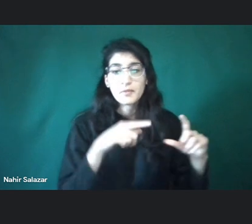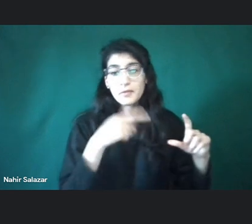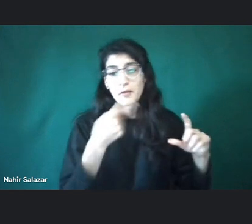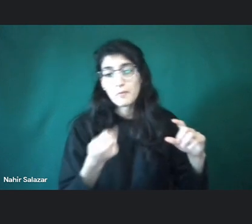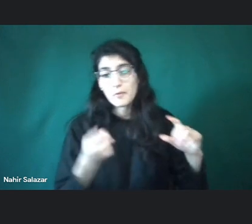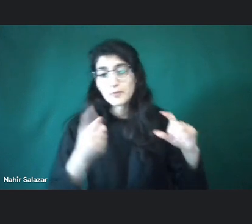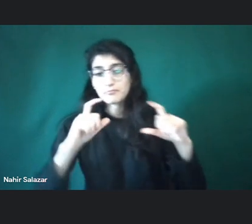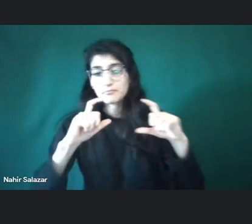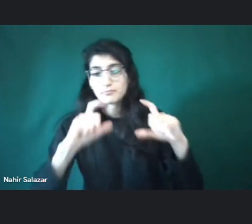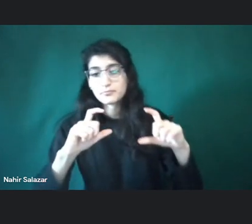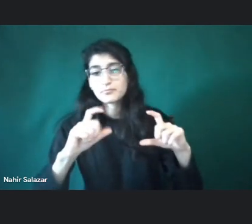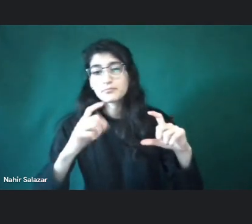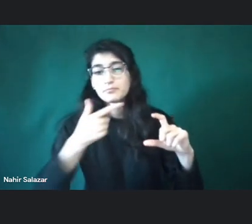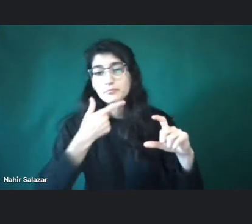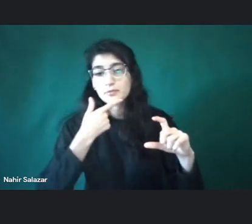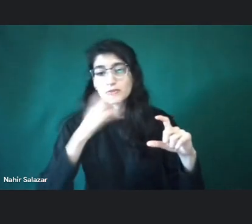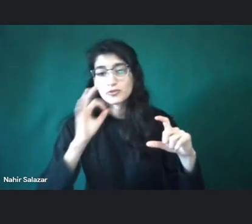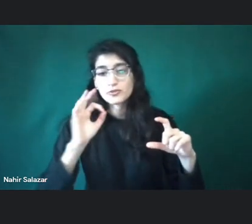¿Qué más?